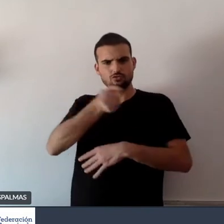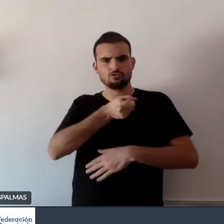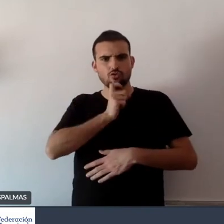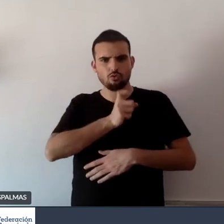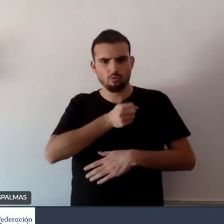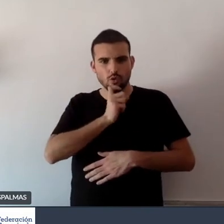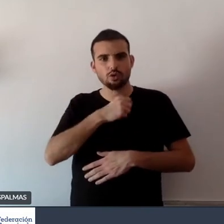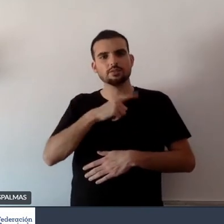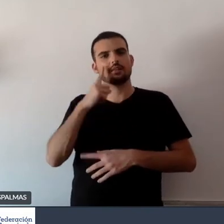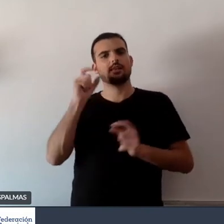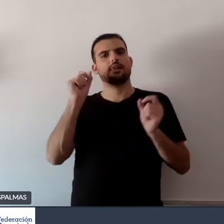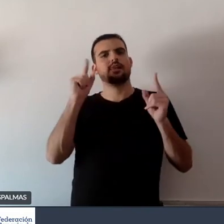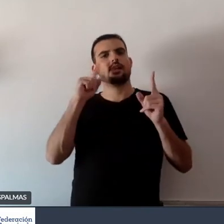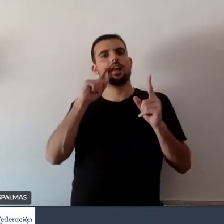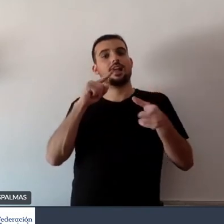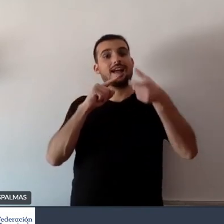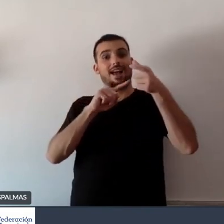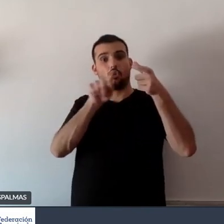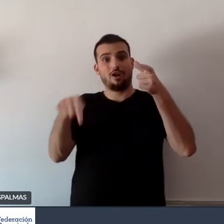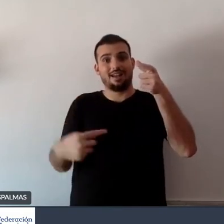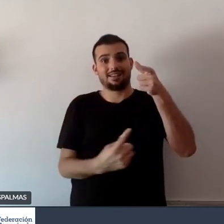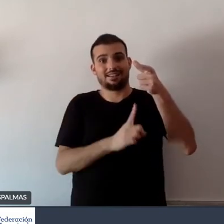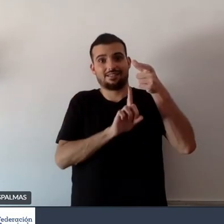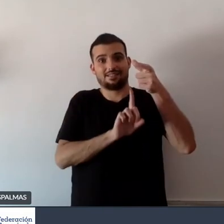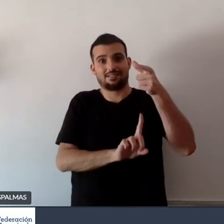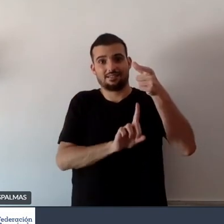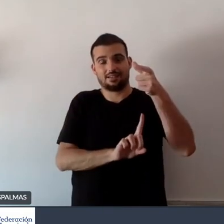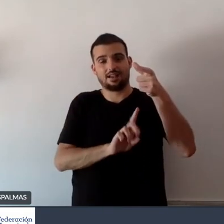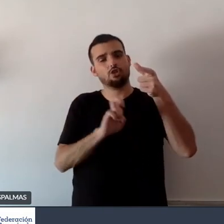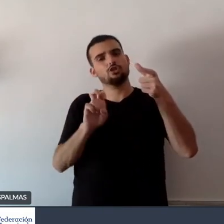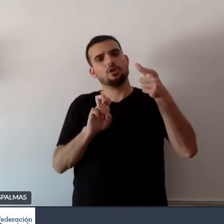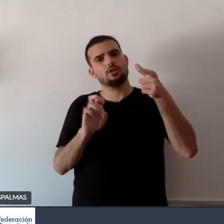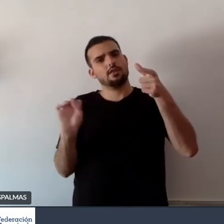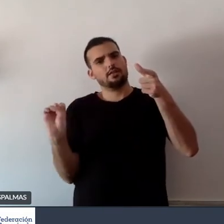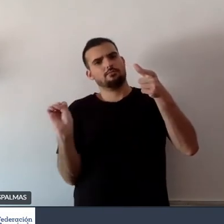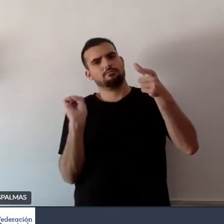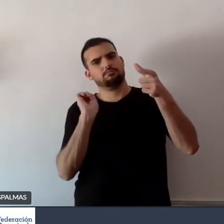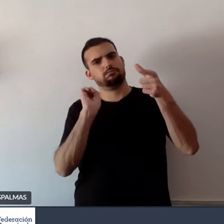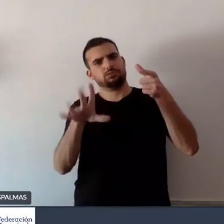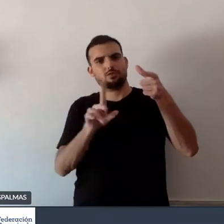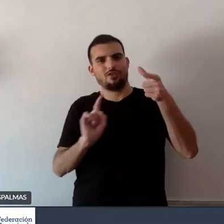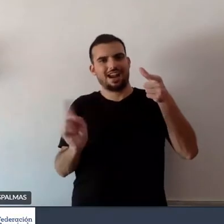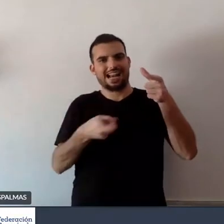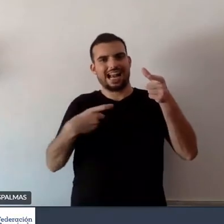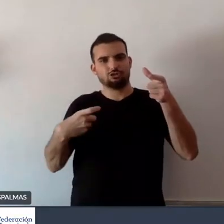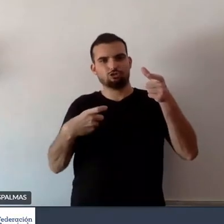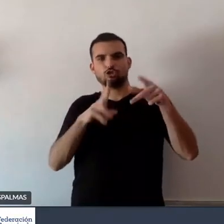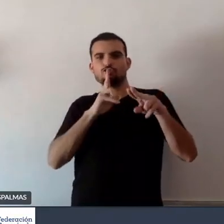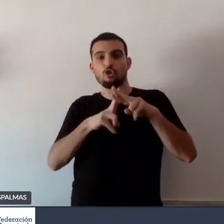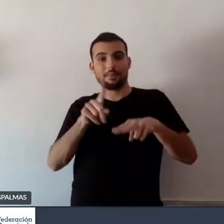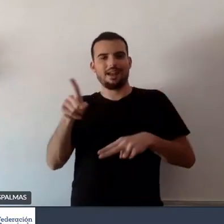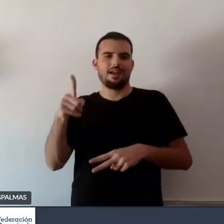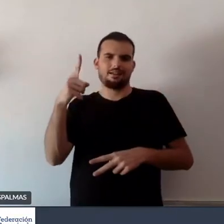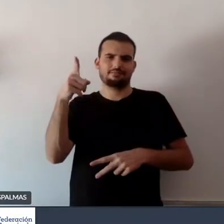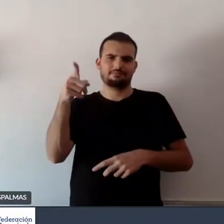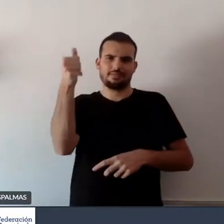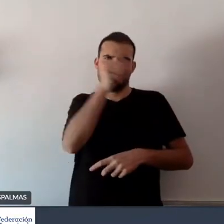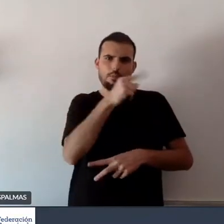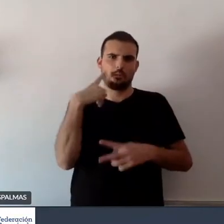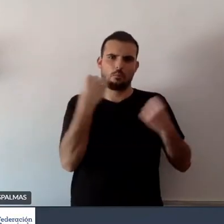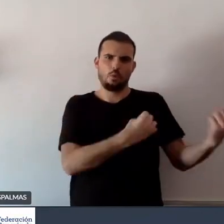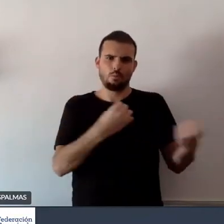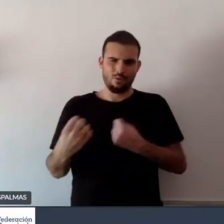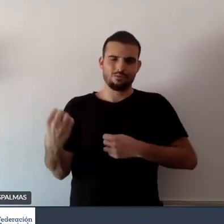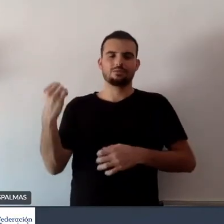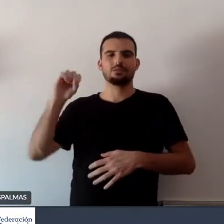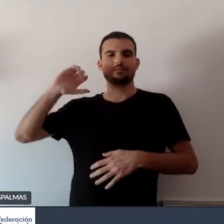Identifica que hay un jugador debajo del aro. Aquí lo que decide es, bueno, ese pase de gancho que solo él puede hacer. De nuevo, bloqueo